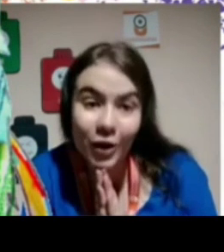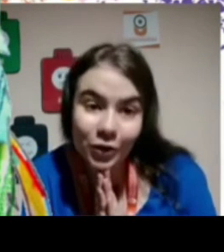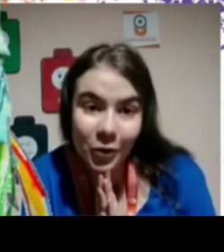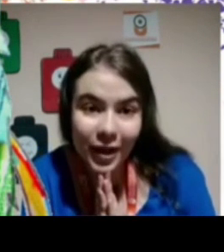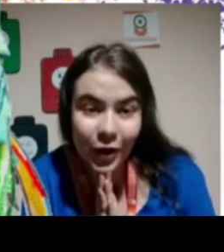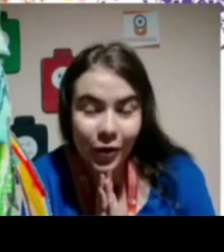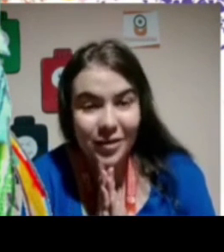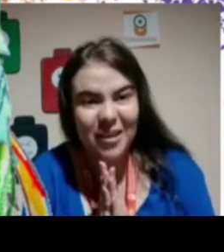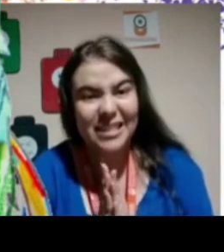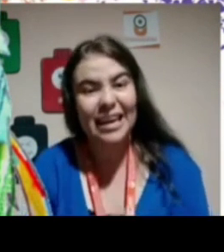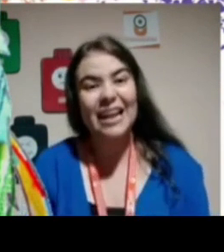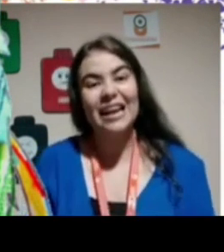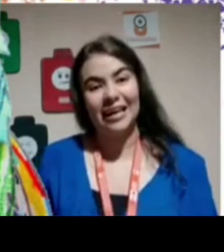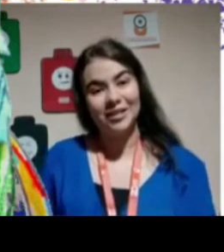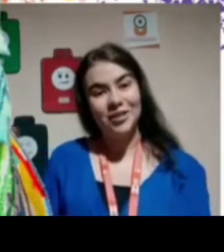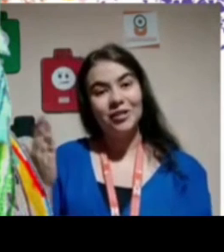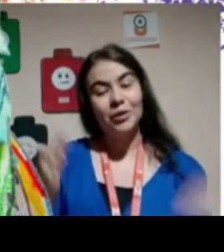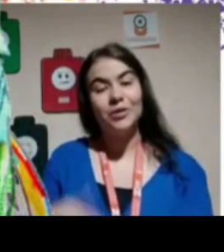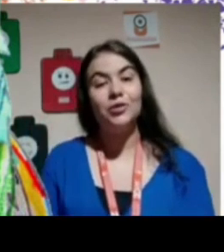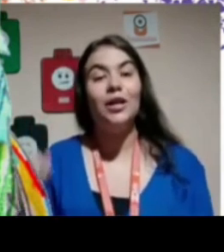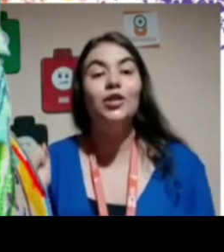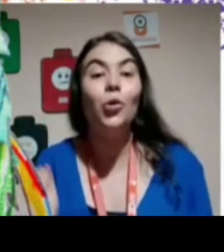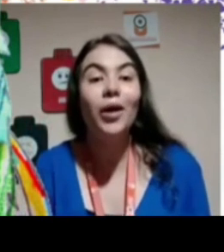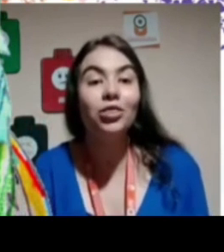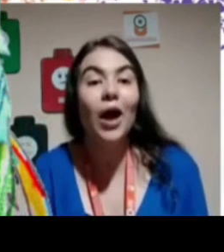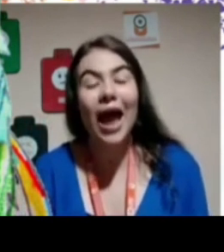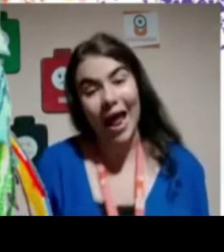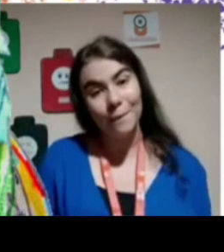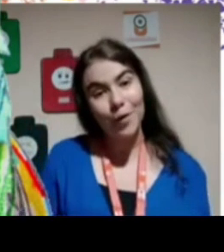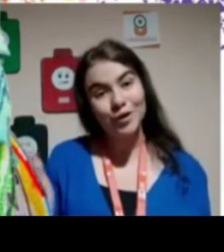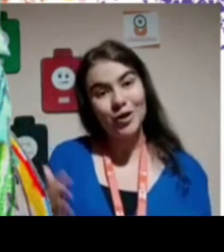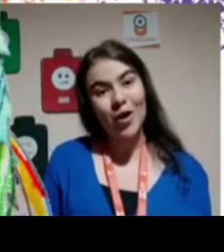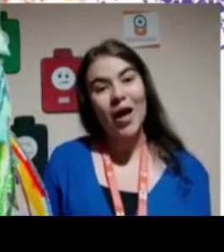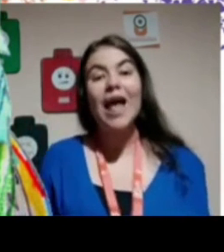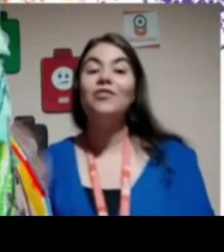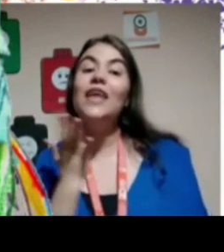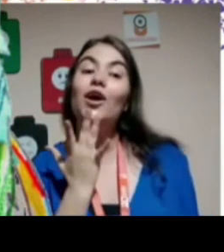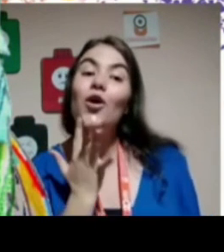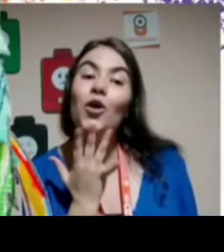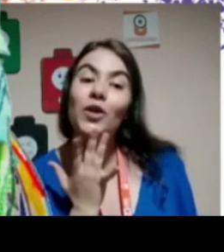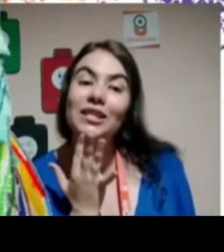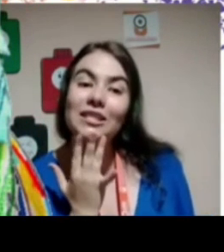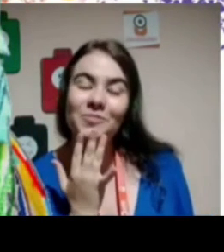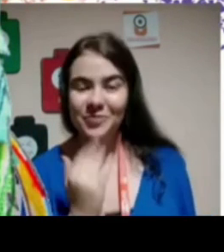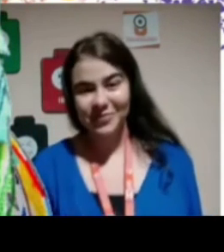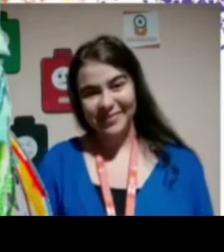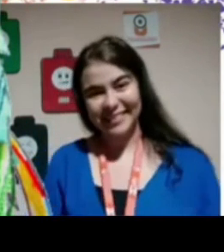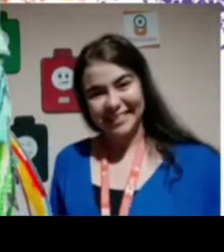video donde va a ser la narración de nuestro lindo cuento, El monstruo de colores.